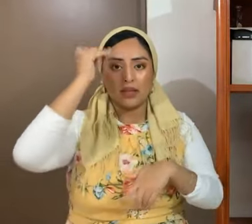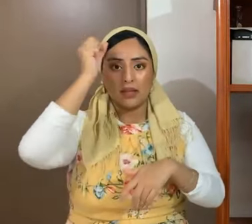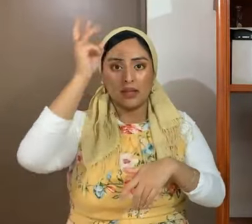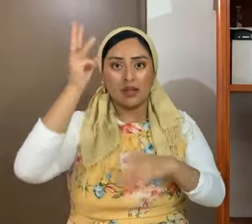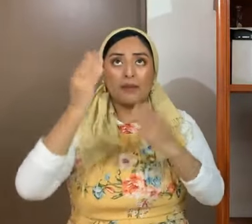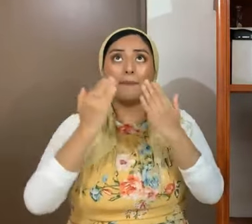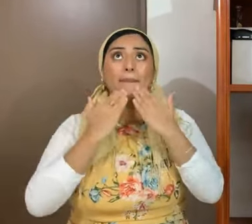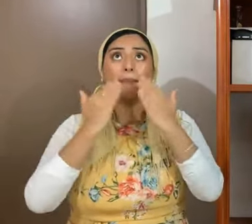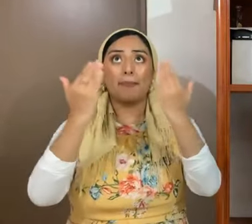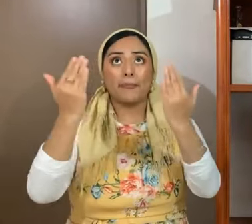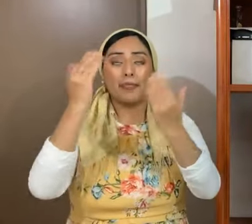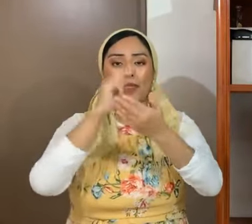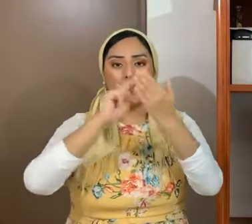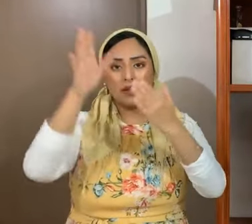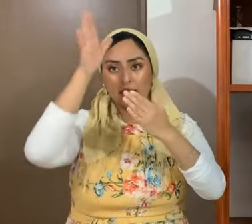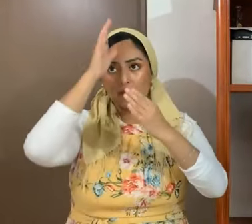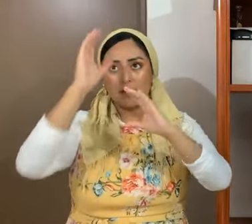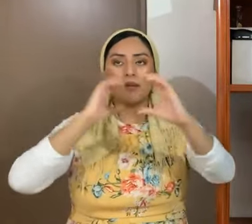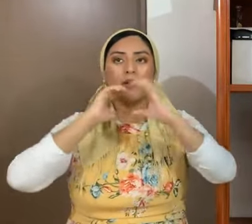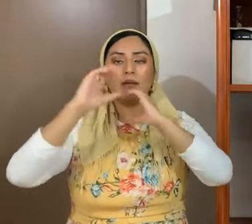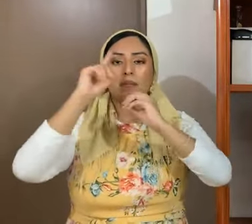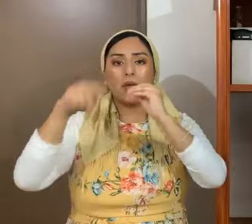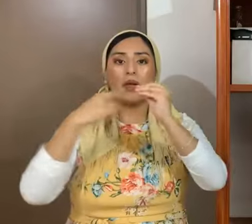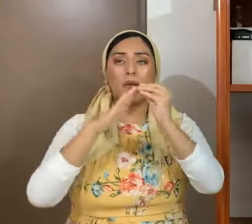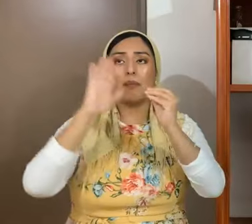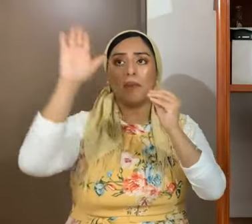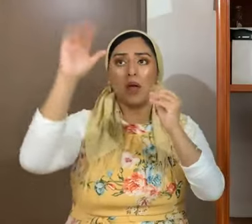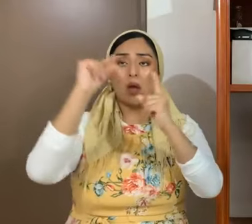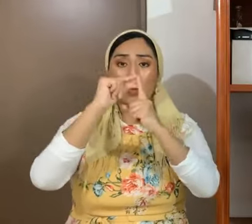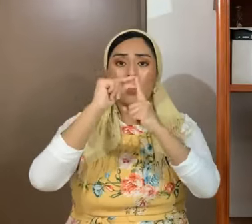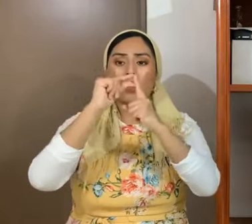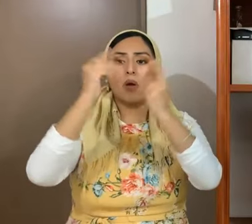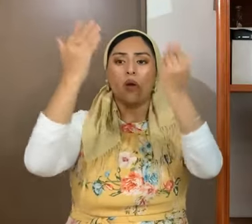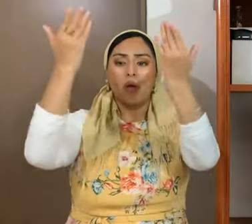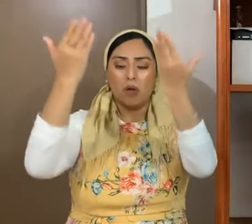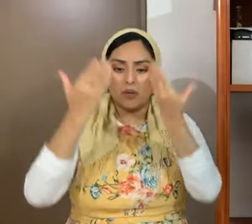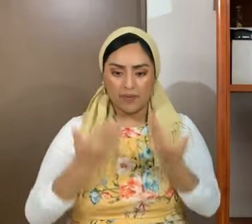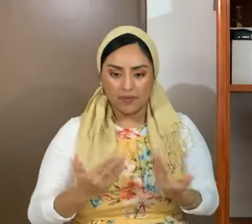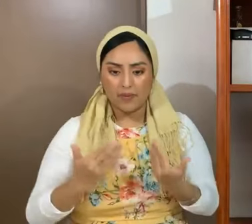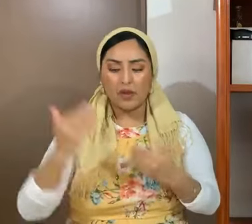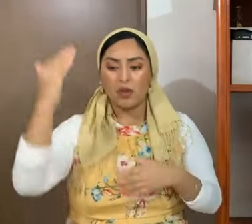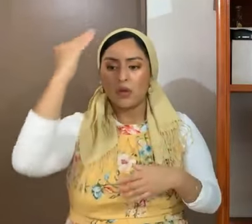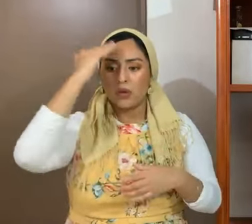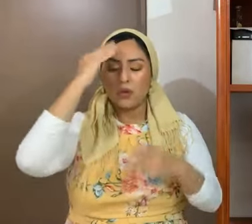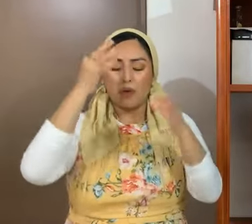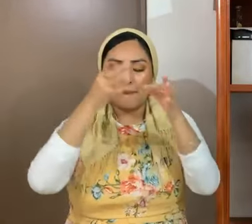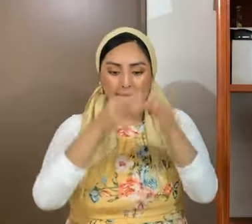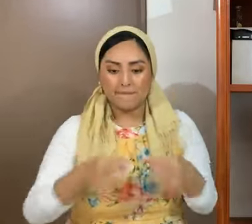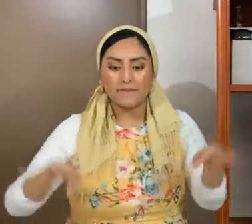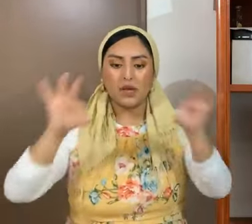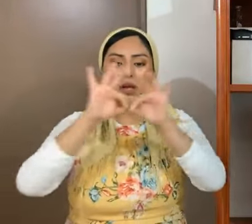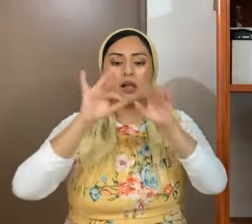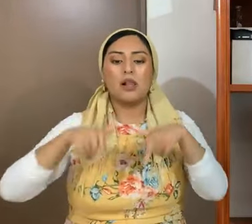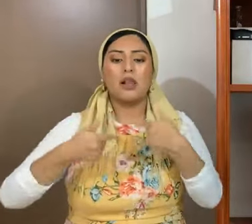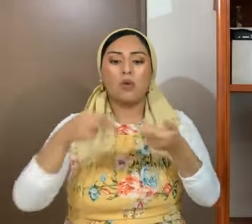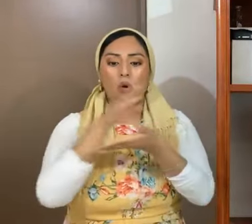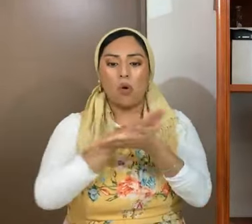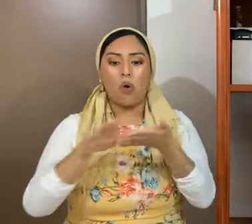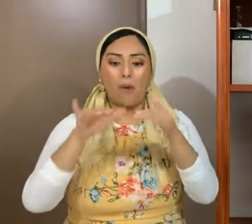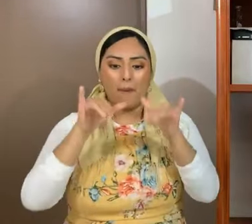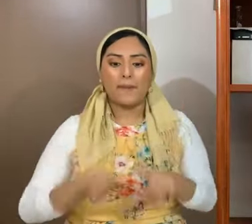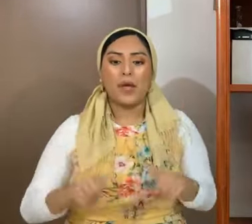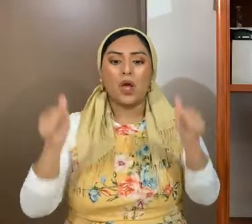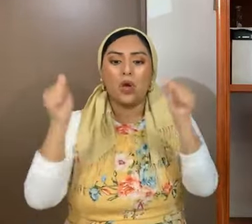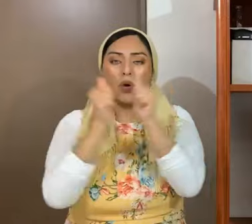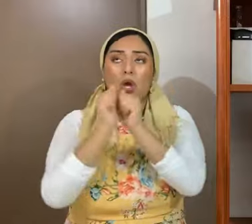damos gracias, Abba Kadosh, por hablarnos de tu palabra, por hacernos ver la importancia de perseverar puros en ti,